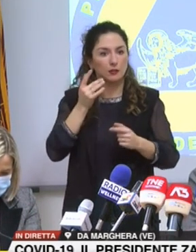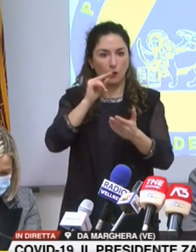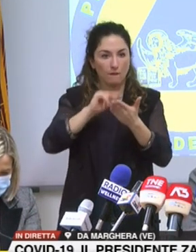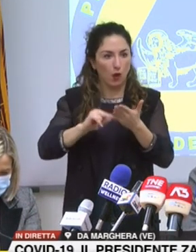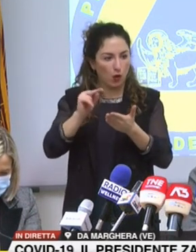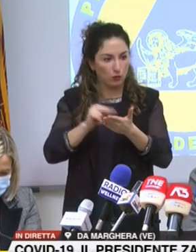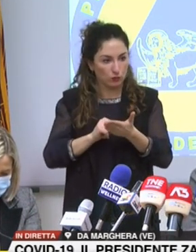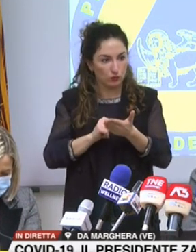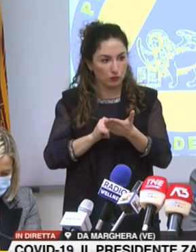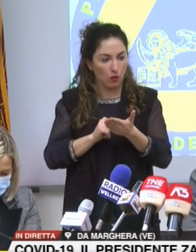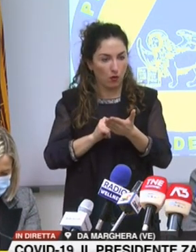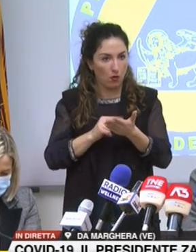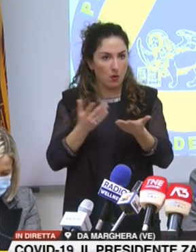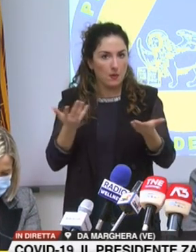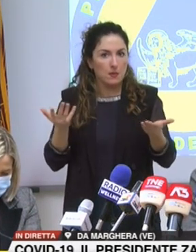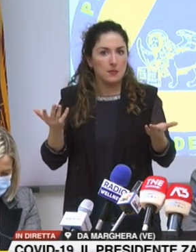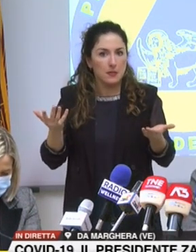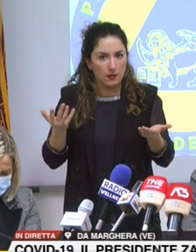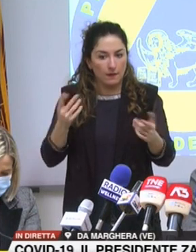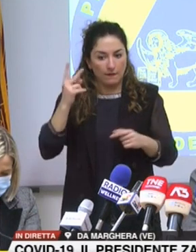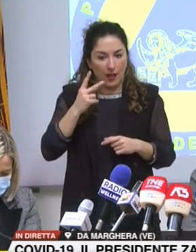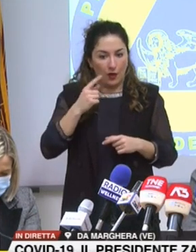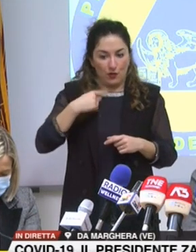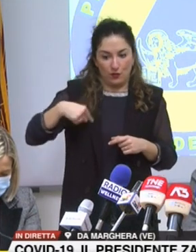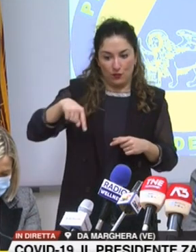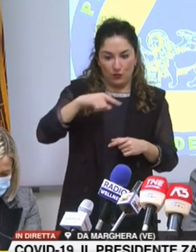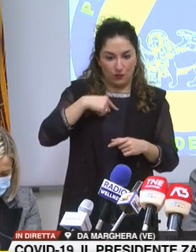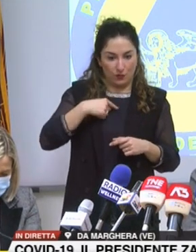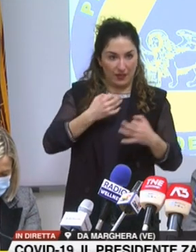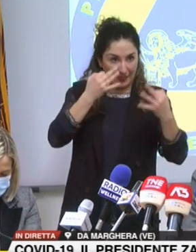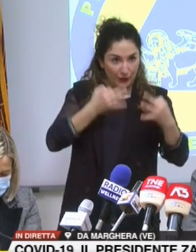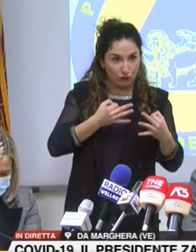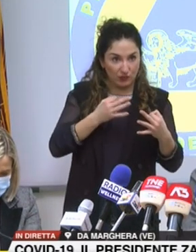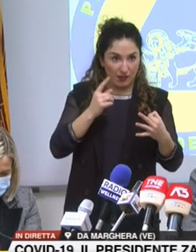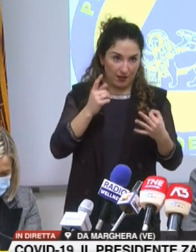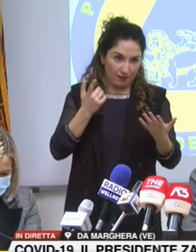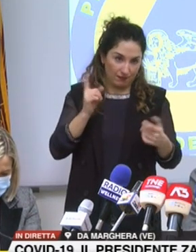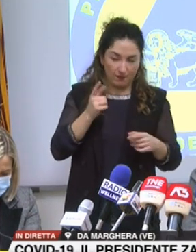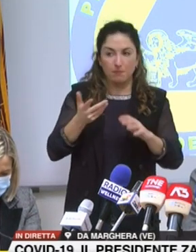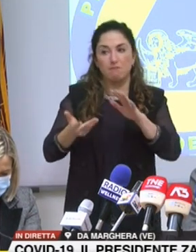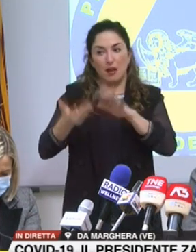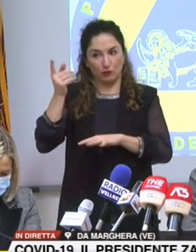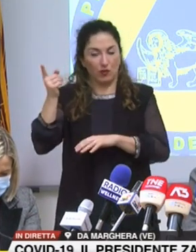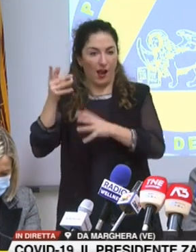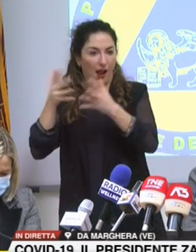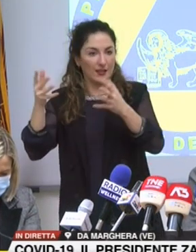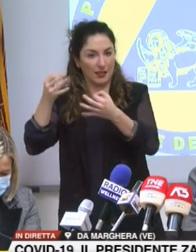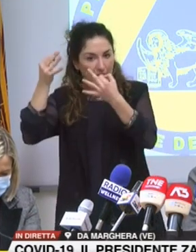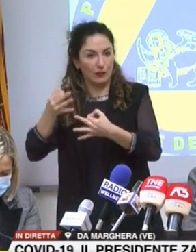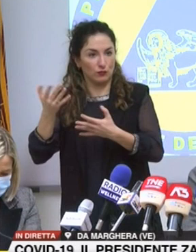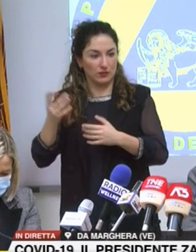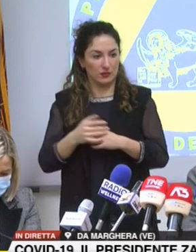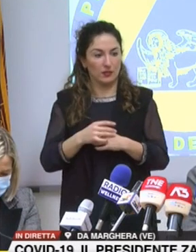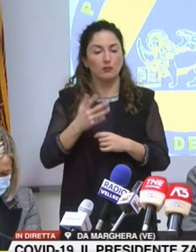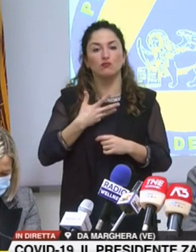di certo non è l'opposizione che decide se si va a votare, è la maggioranza che dimostra di non avere più i numeri. E dopodiché di mezzo